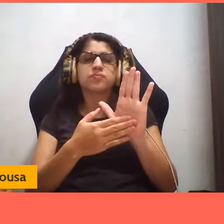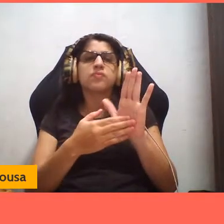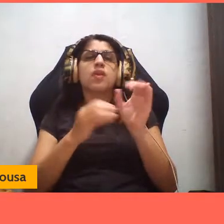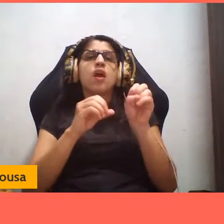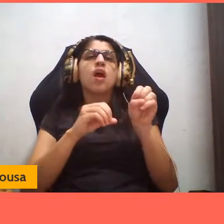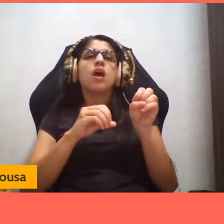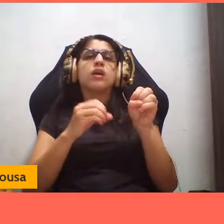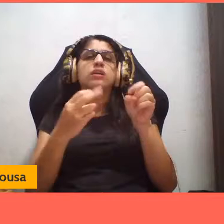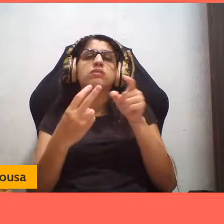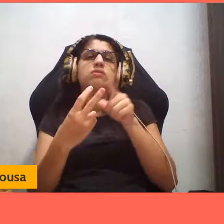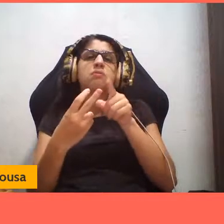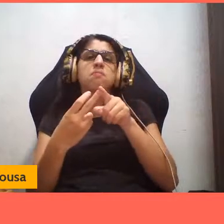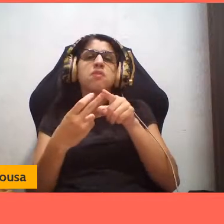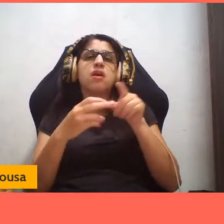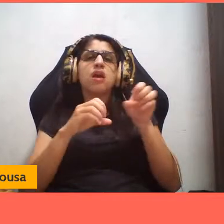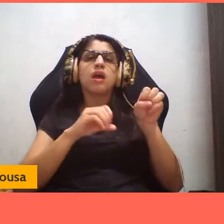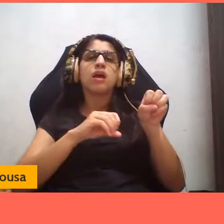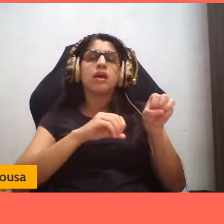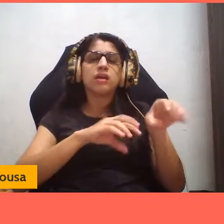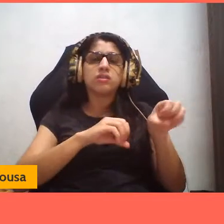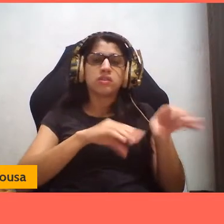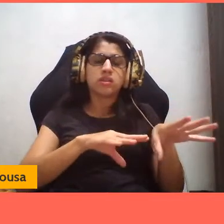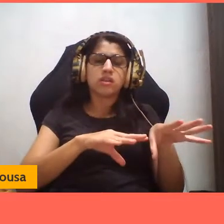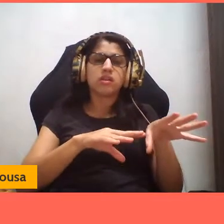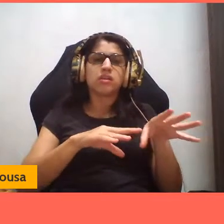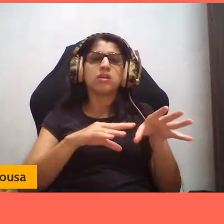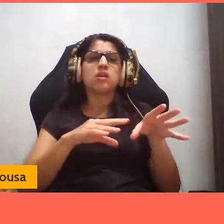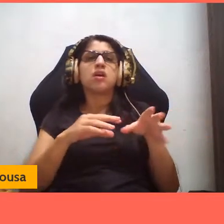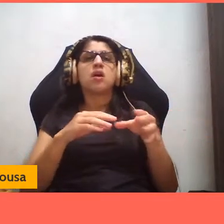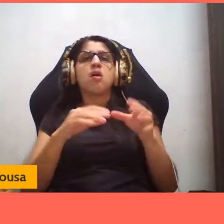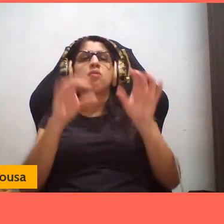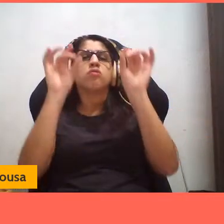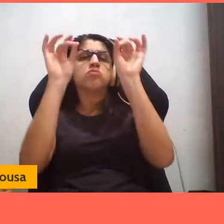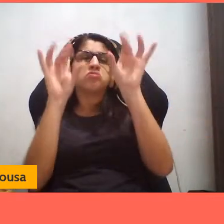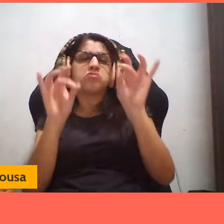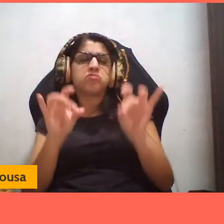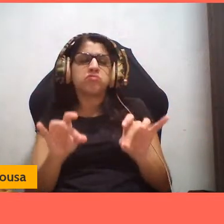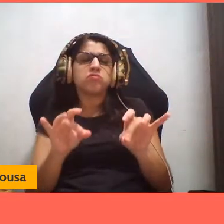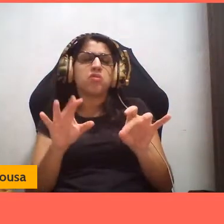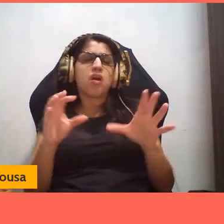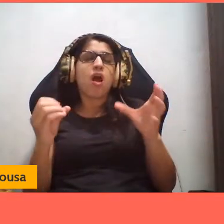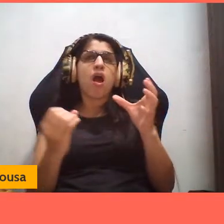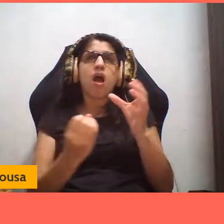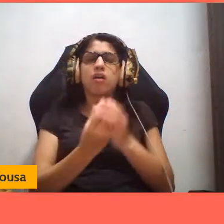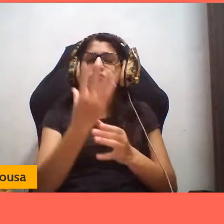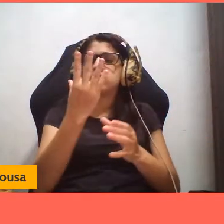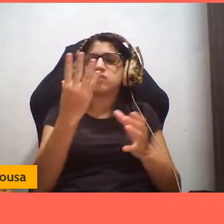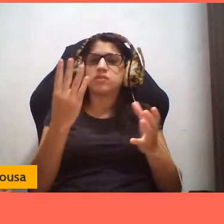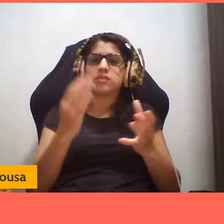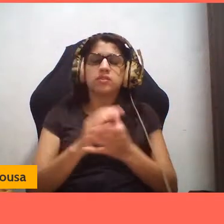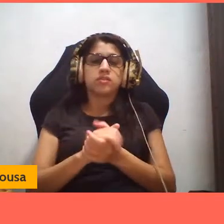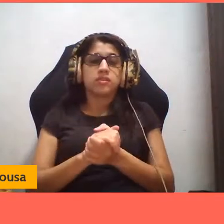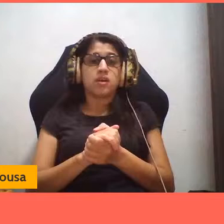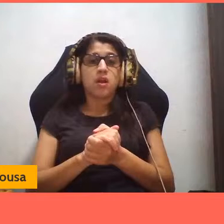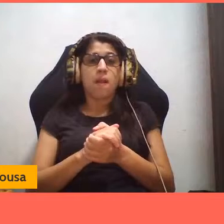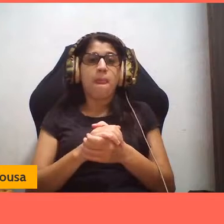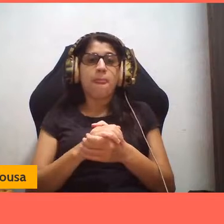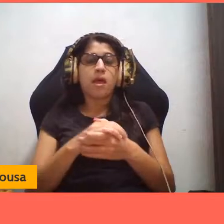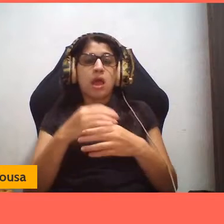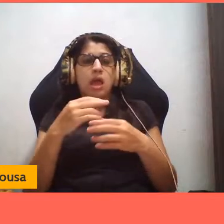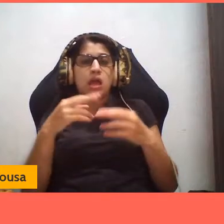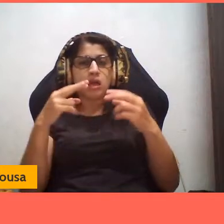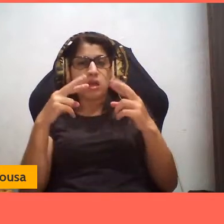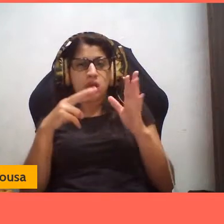Educação, um Tesouro a Descobrir, de 1996, conhecido como o relatório Delors.